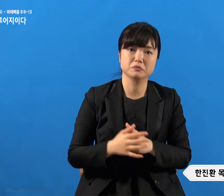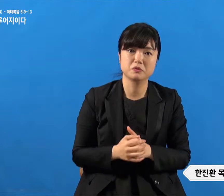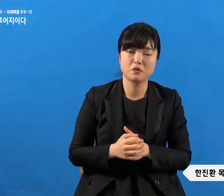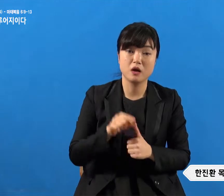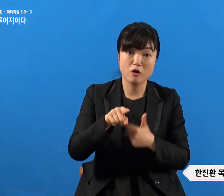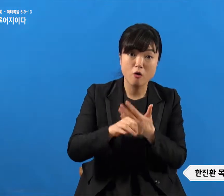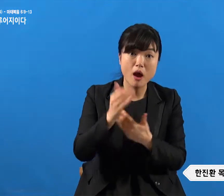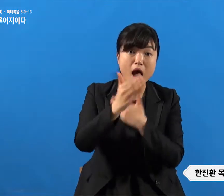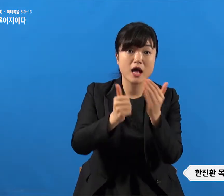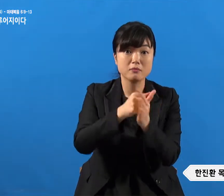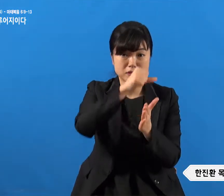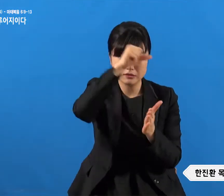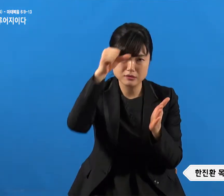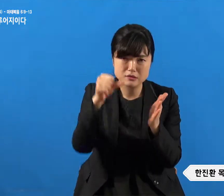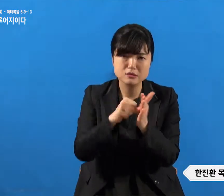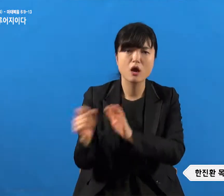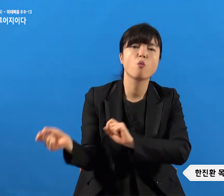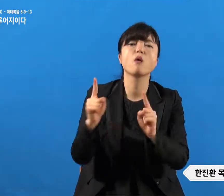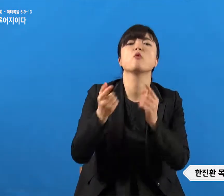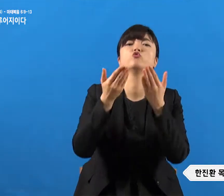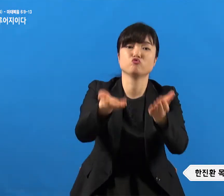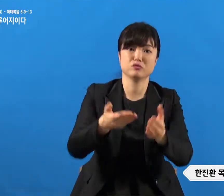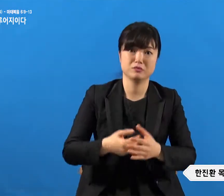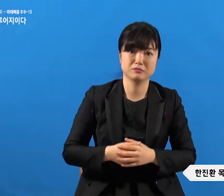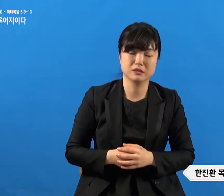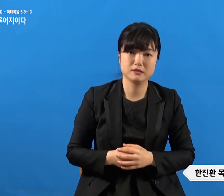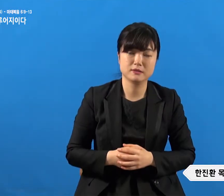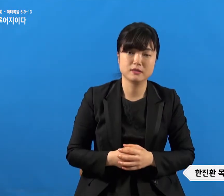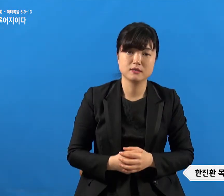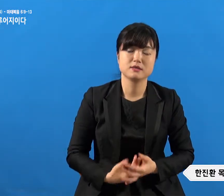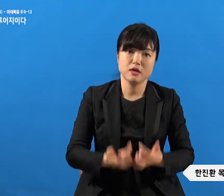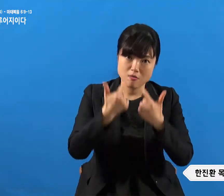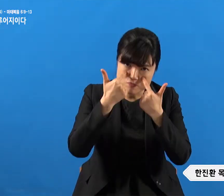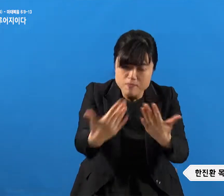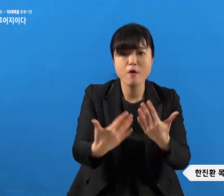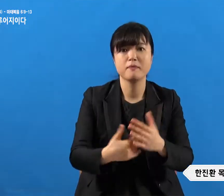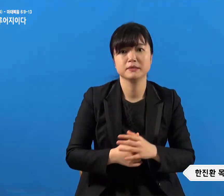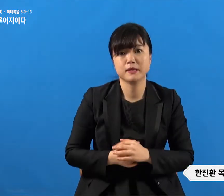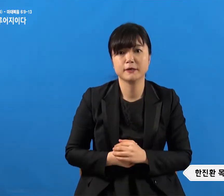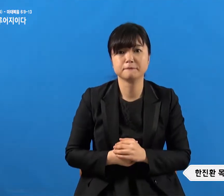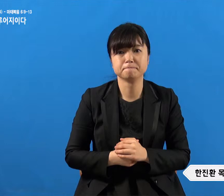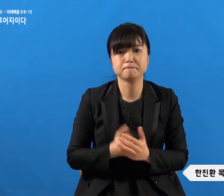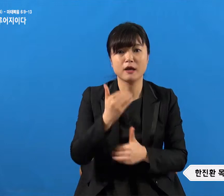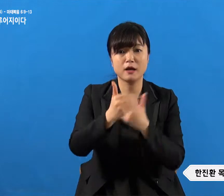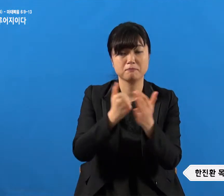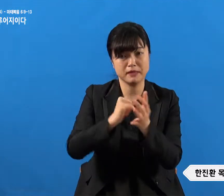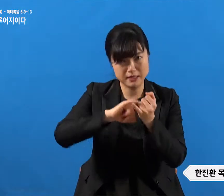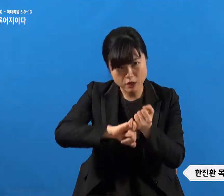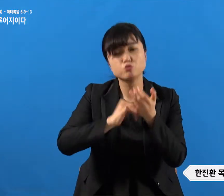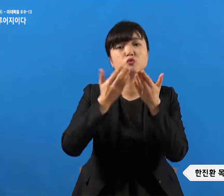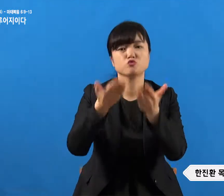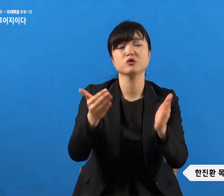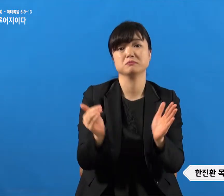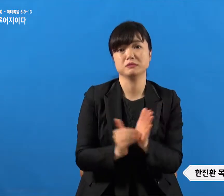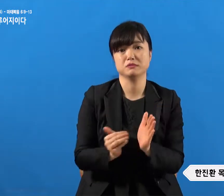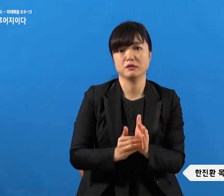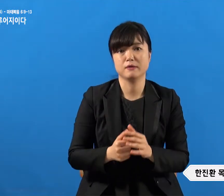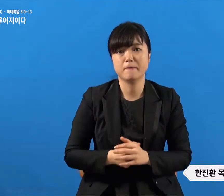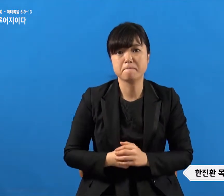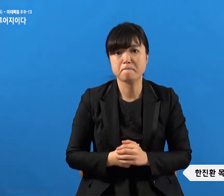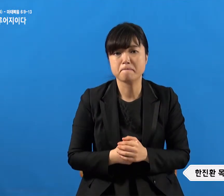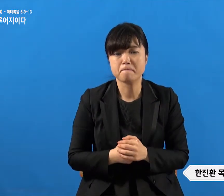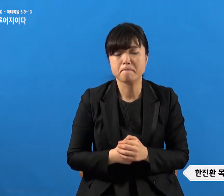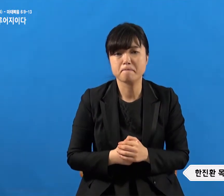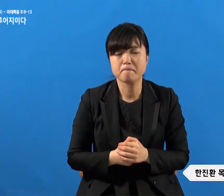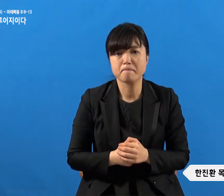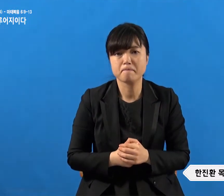하나님께서 우리 인생을 회복시켜 주실 것입니다. 분명히 그렇게 약속하시고 또 성경에 그렇게 된 사람들이